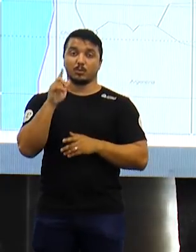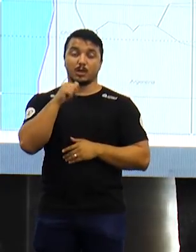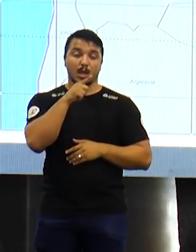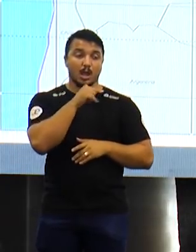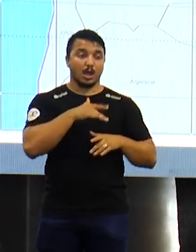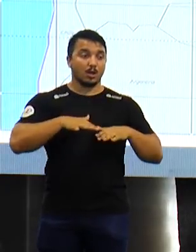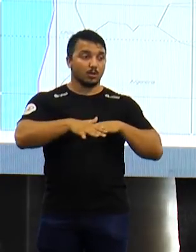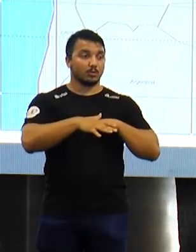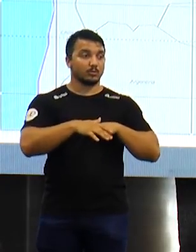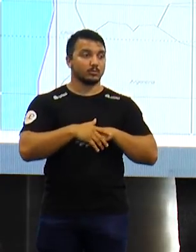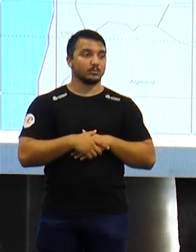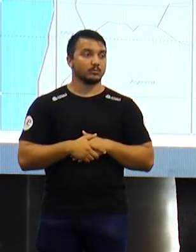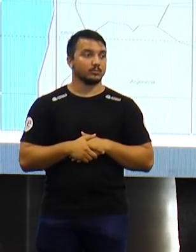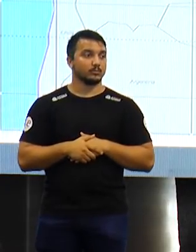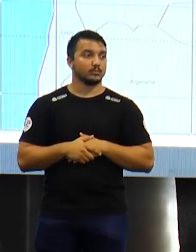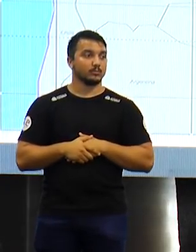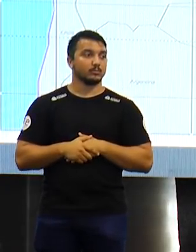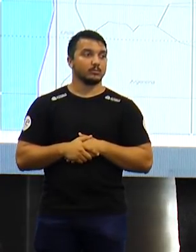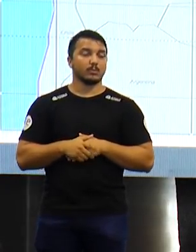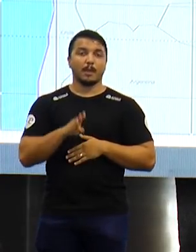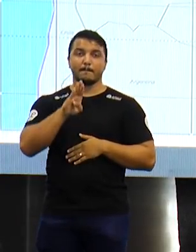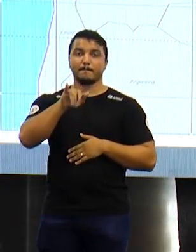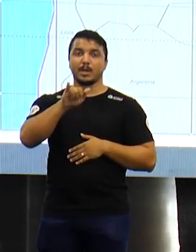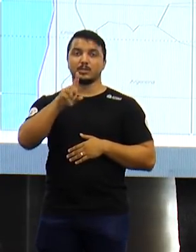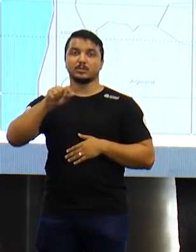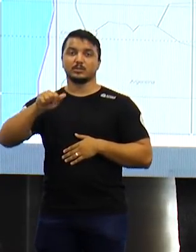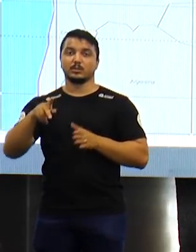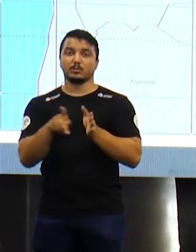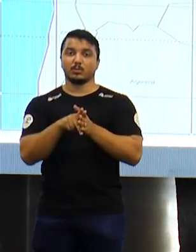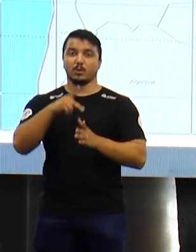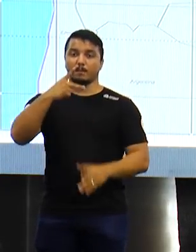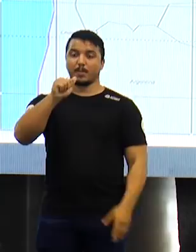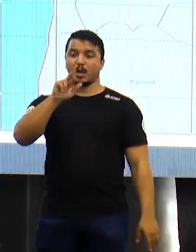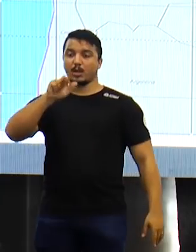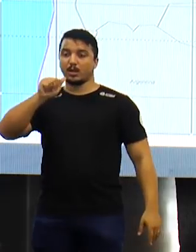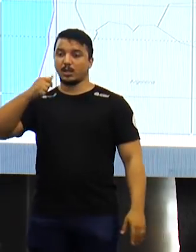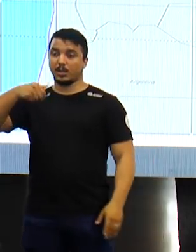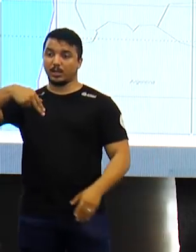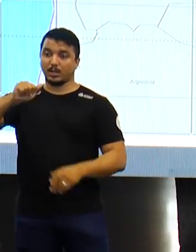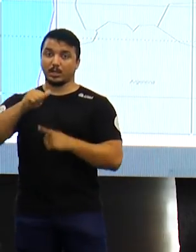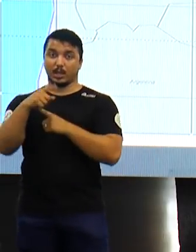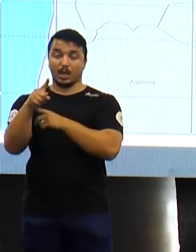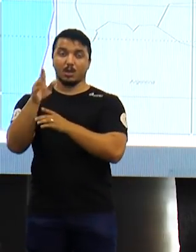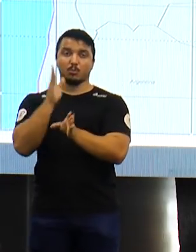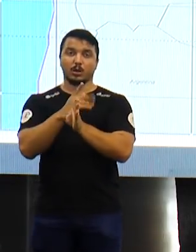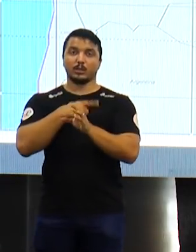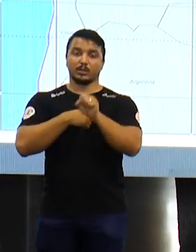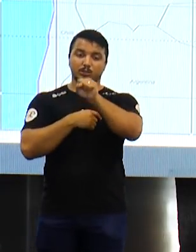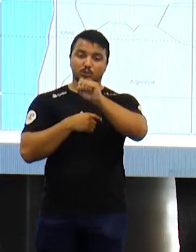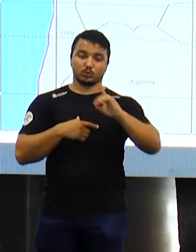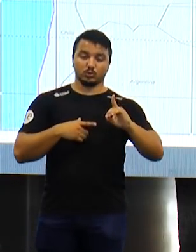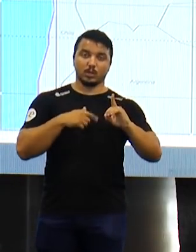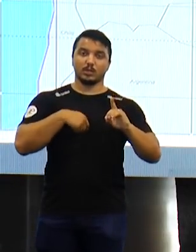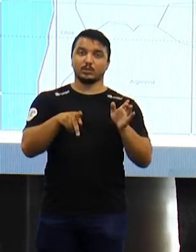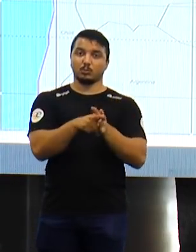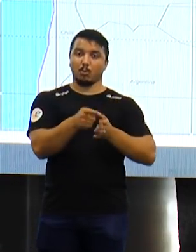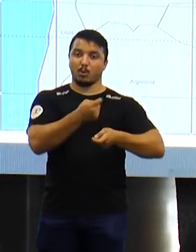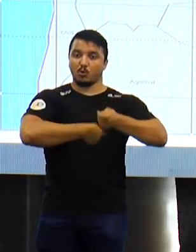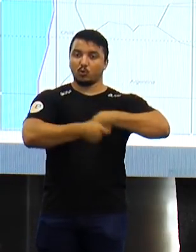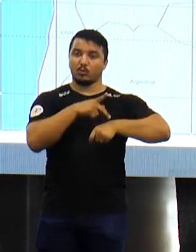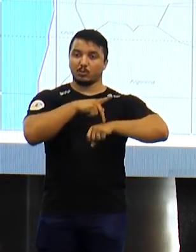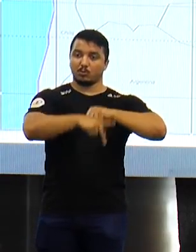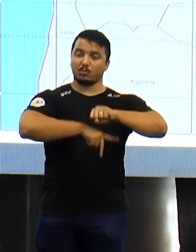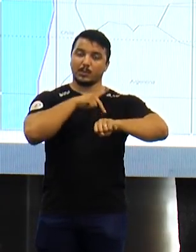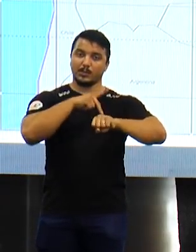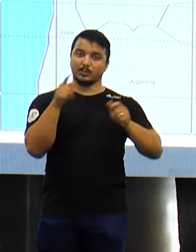no Brasil? Aí todo mundo vai pensar em quem? Bacia do Paraná, Fernandes, porque ali está o sudeste do Brasil, o eixo da economia do país, é ali